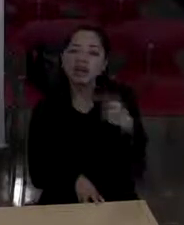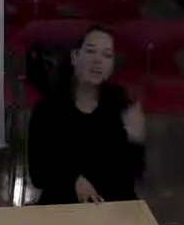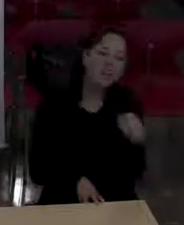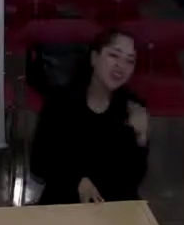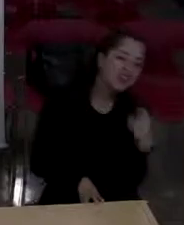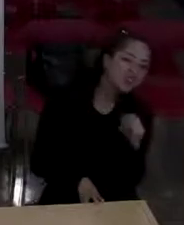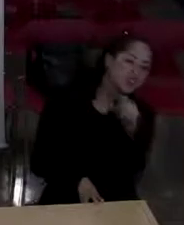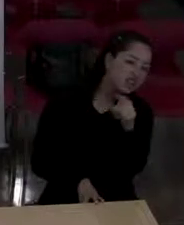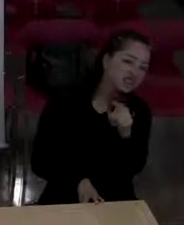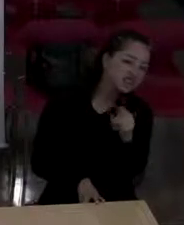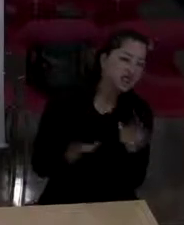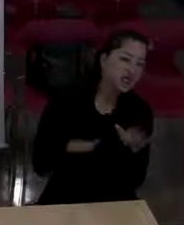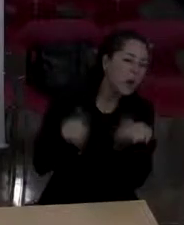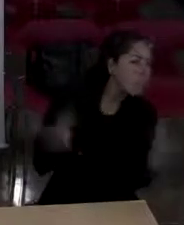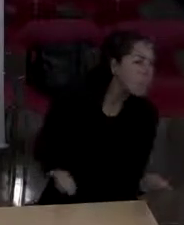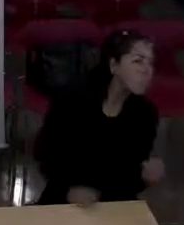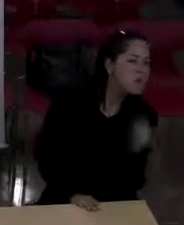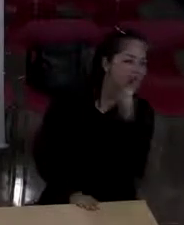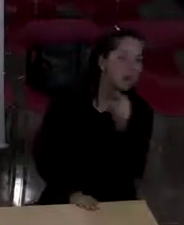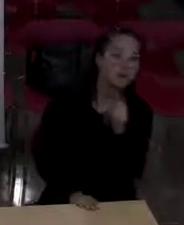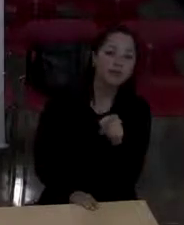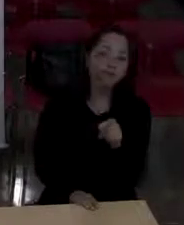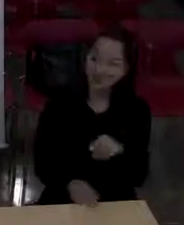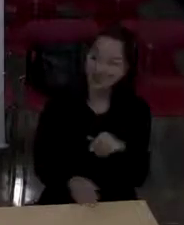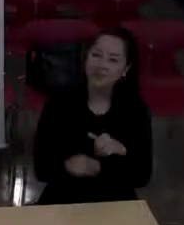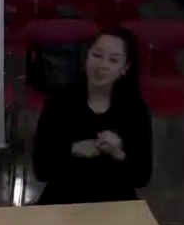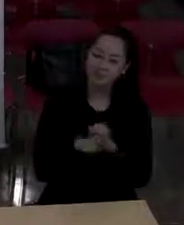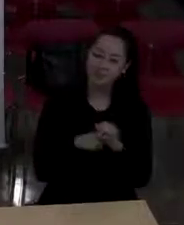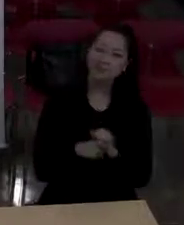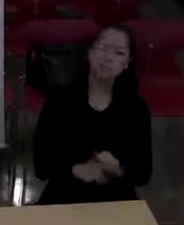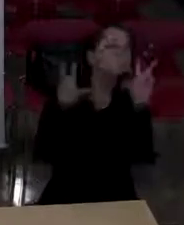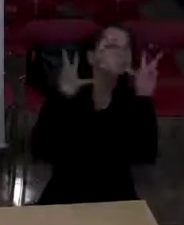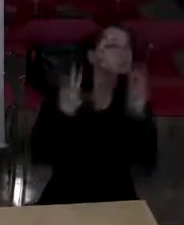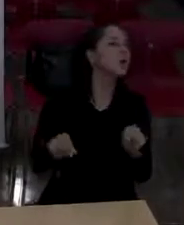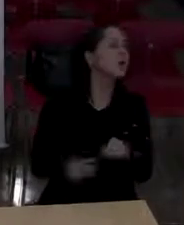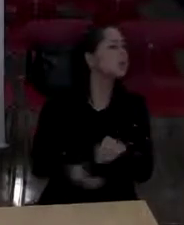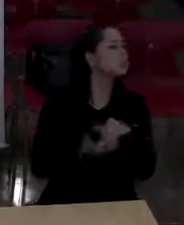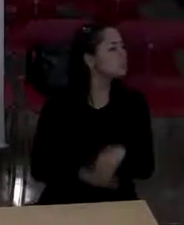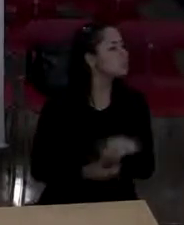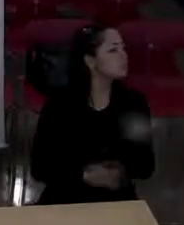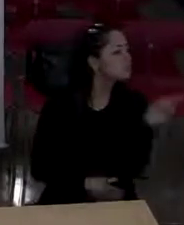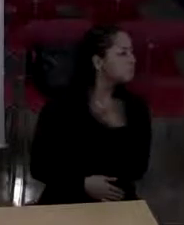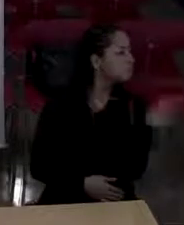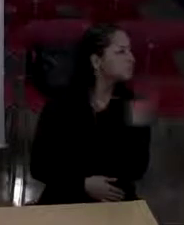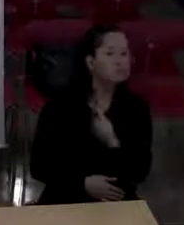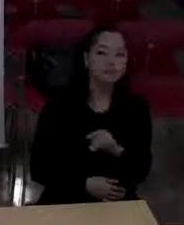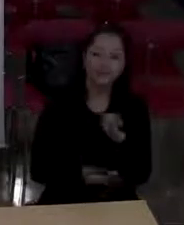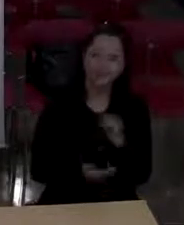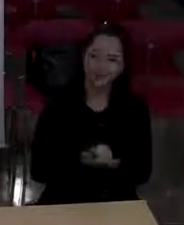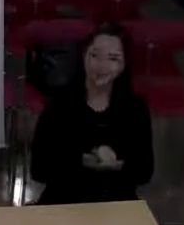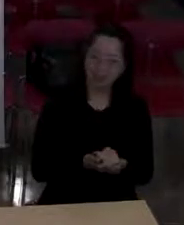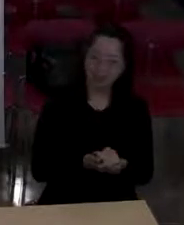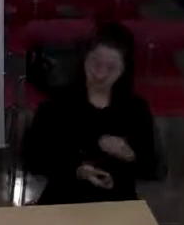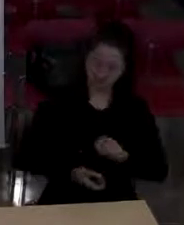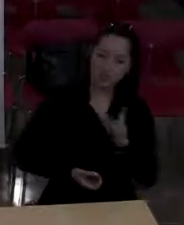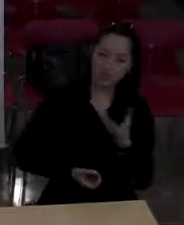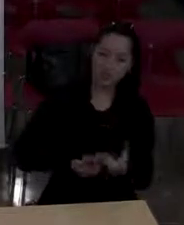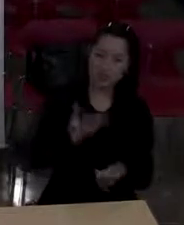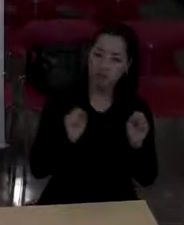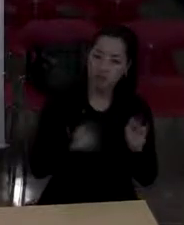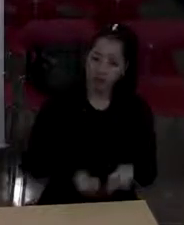de una manera muy segura empiezan a manifestar puntos de vista y a expresar cuando no quieren